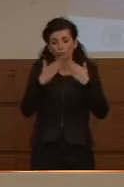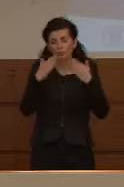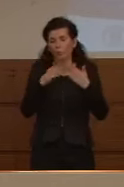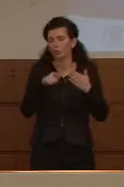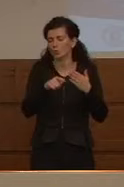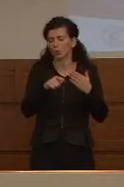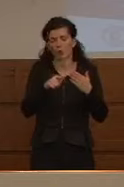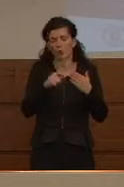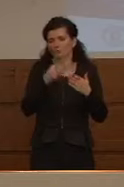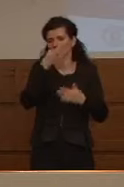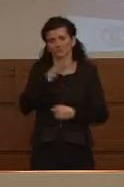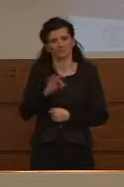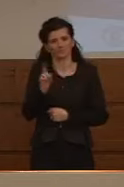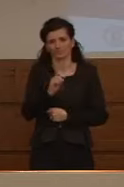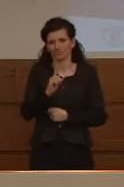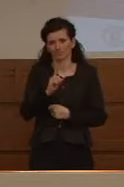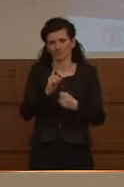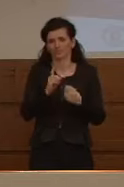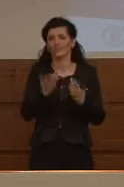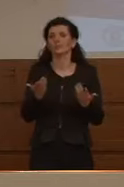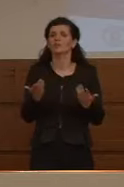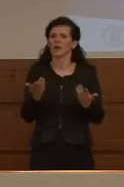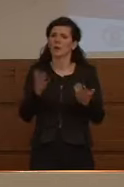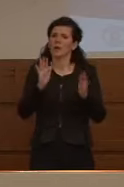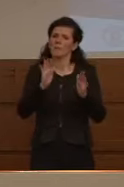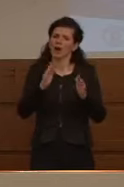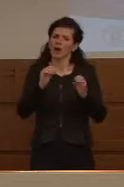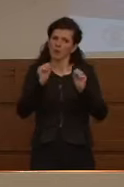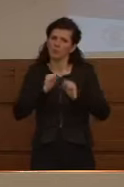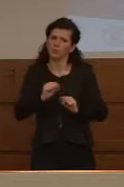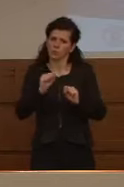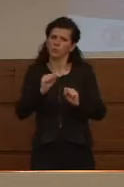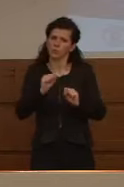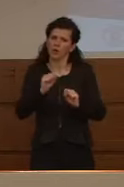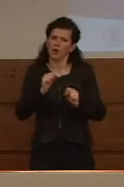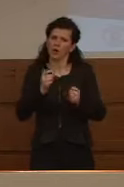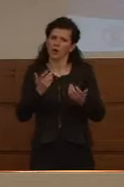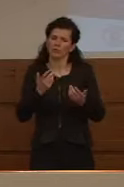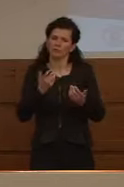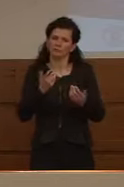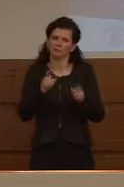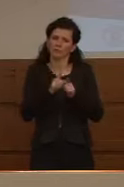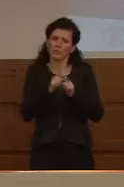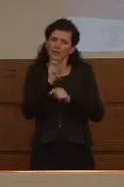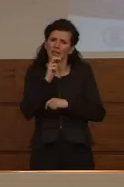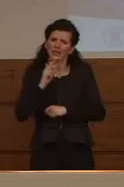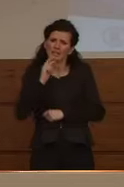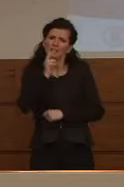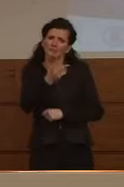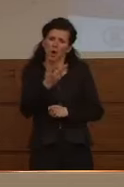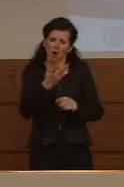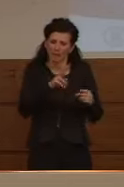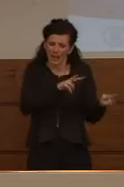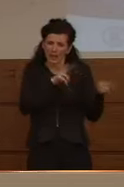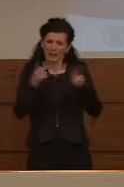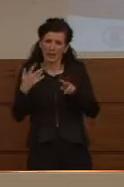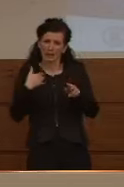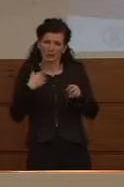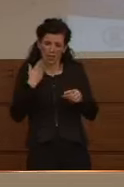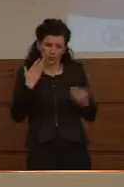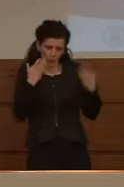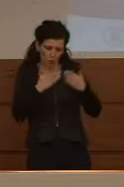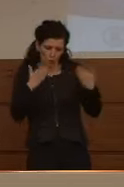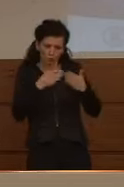una interpretazione certamente non possiamo dare facciamo tanti